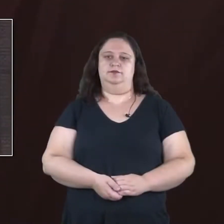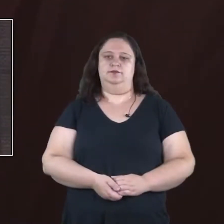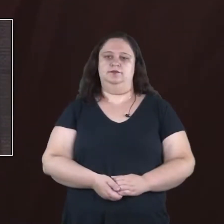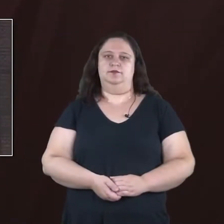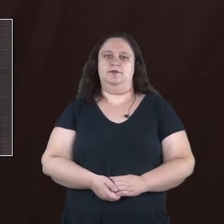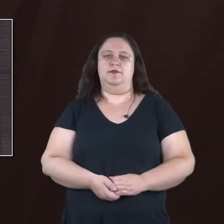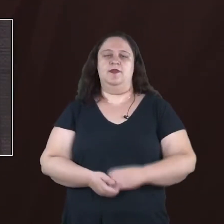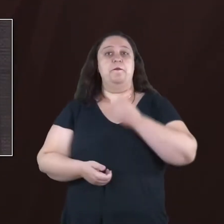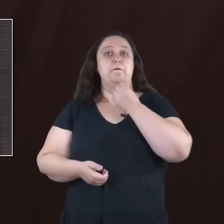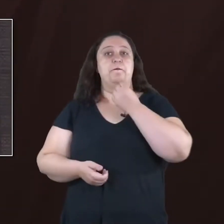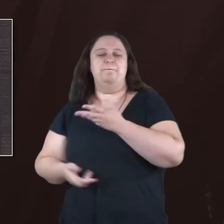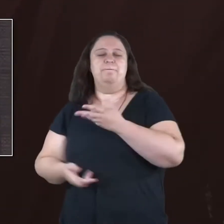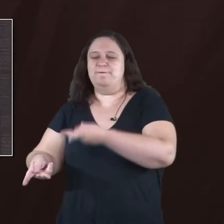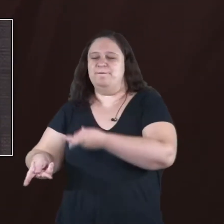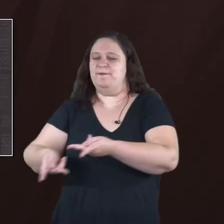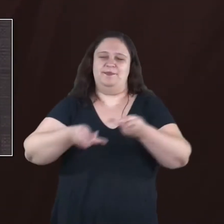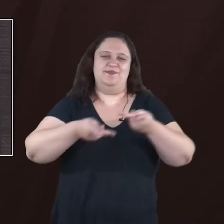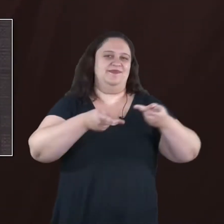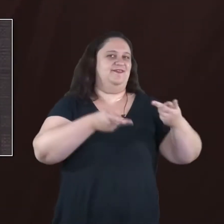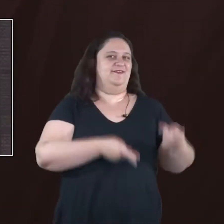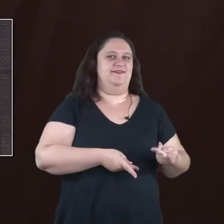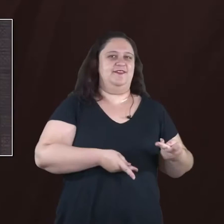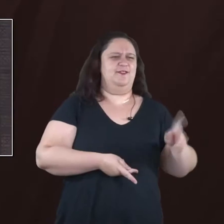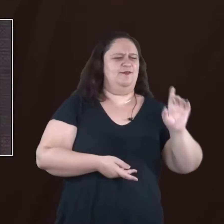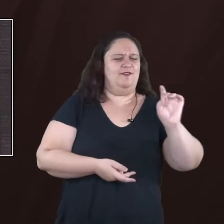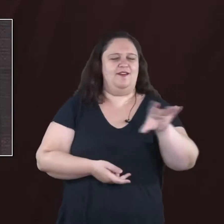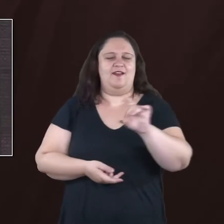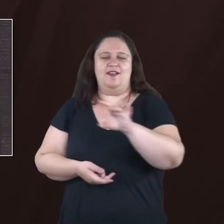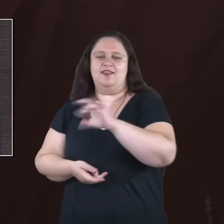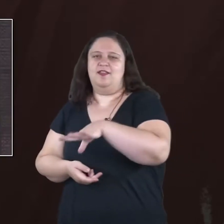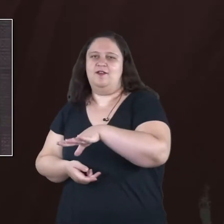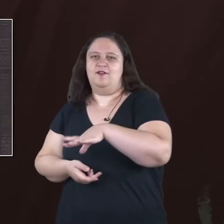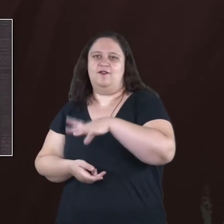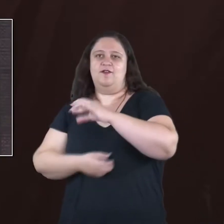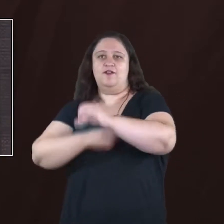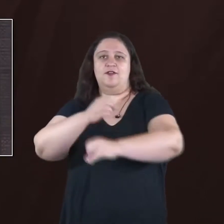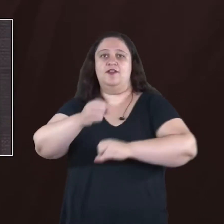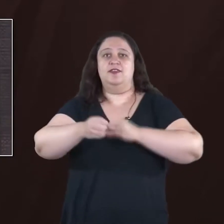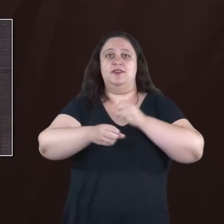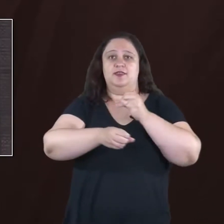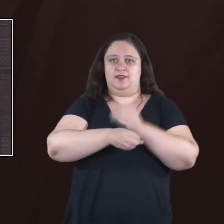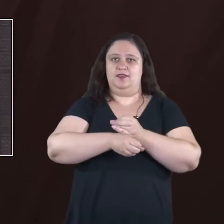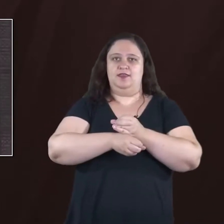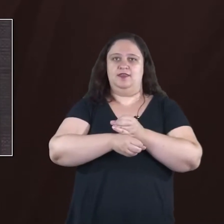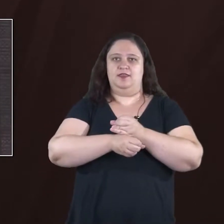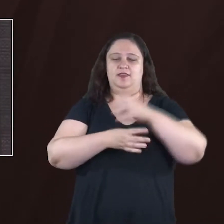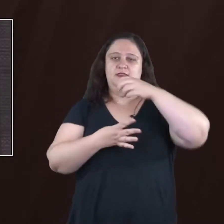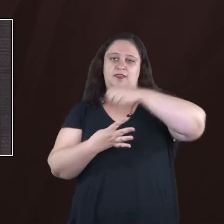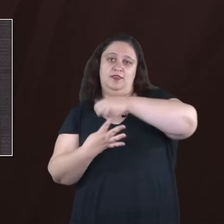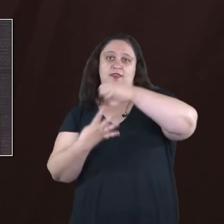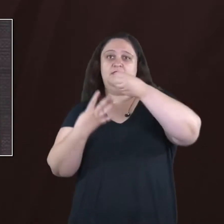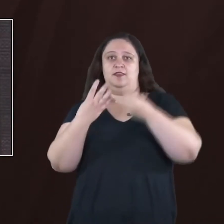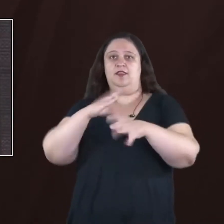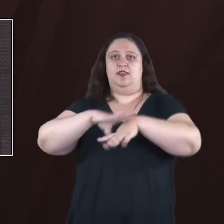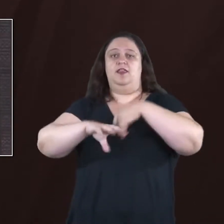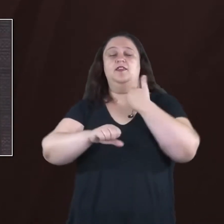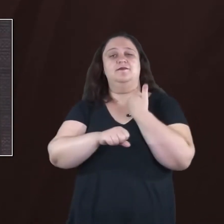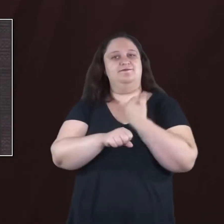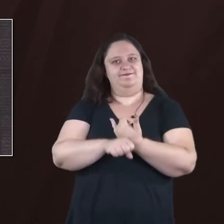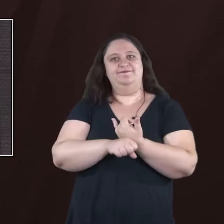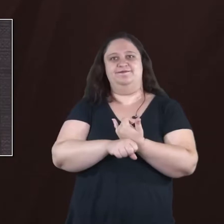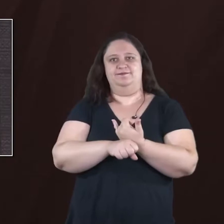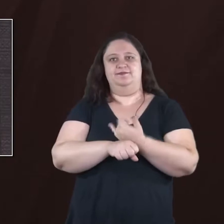Sejam todos muito bem-vindos para mais uma transmissão do Instituto Vida para